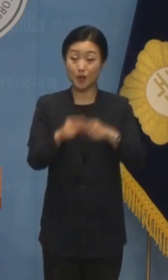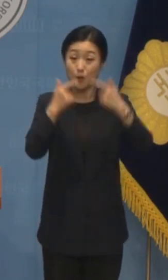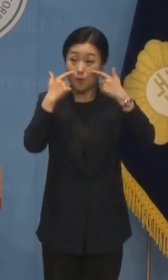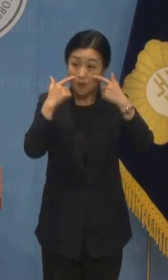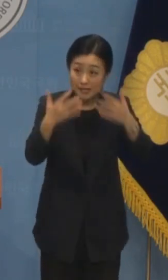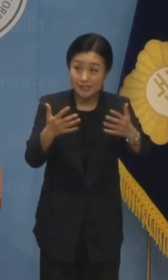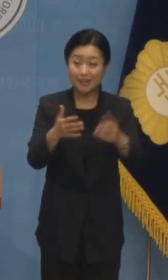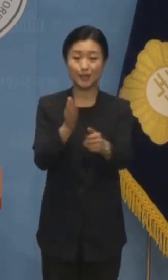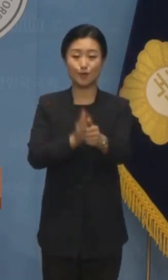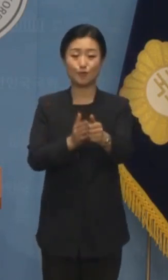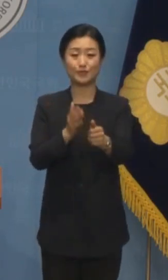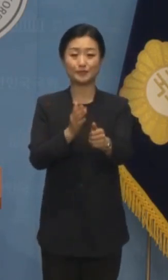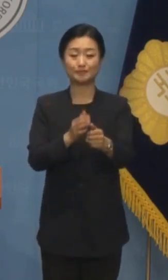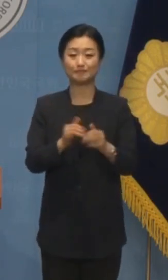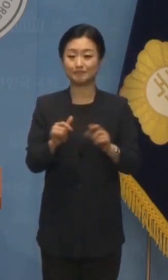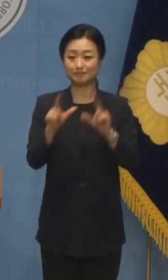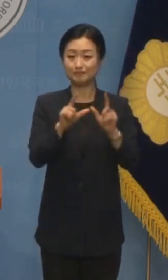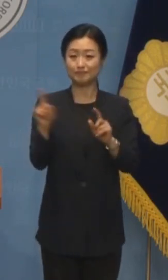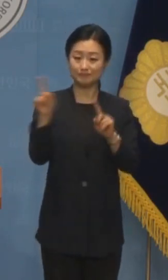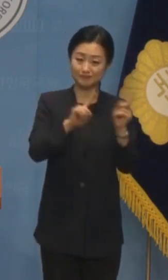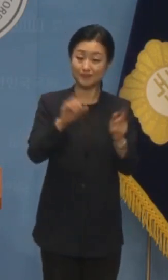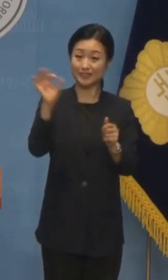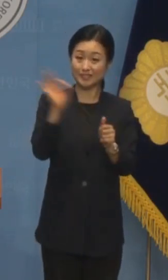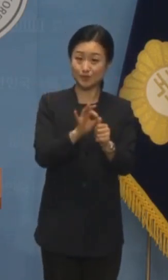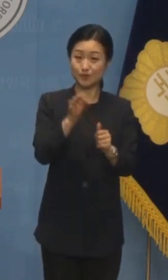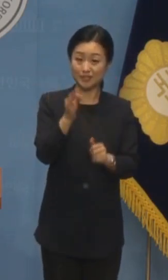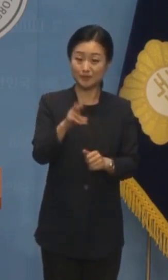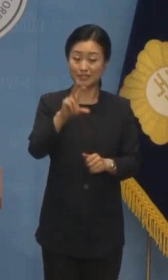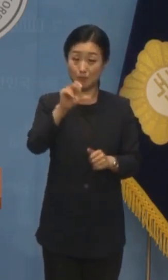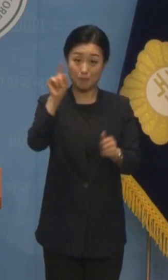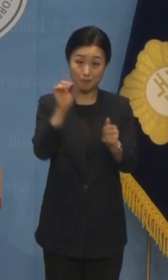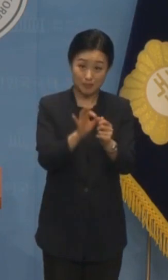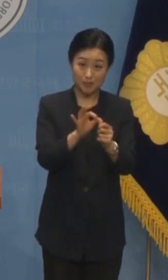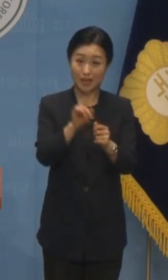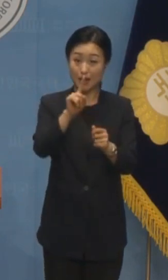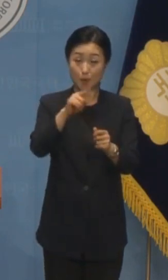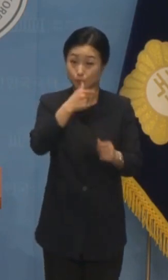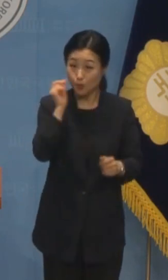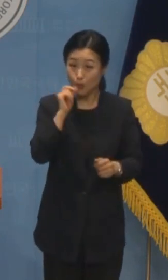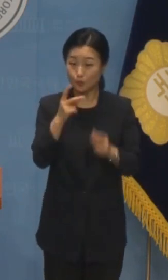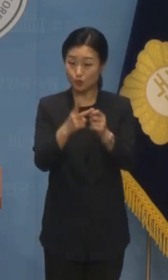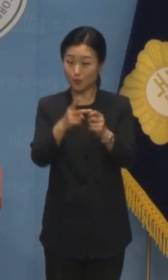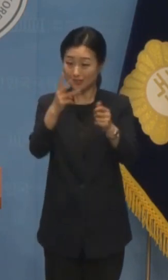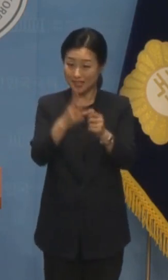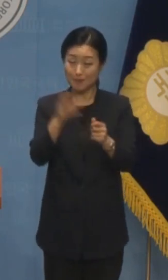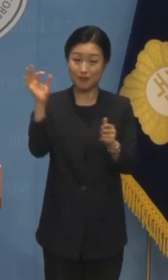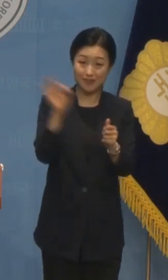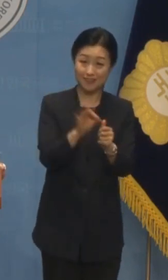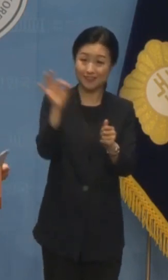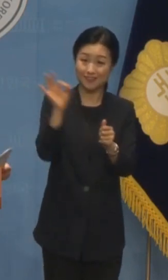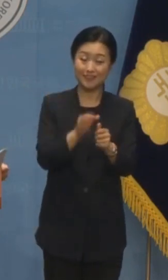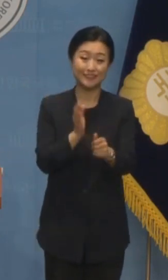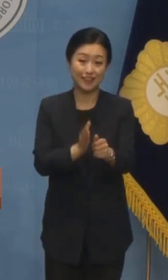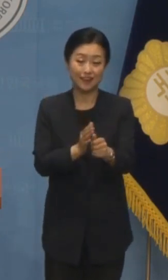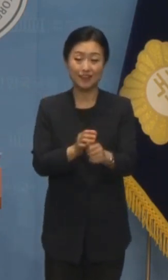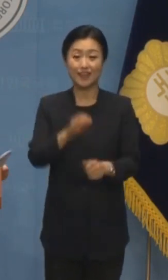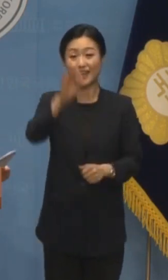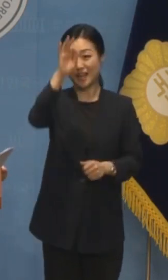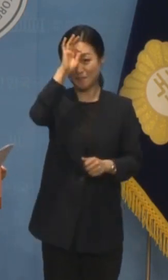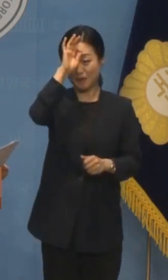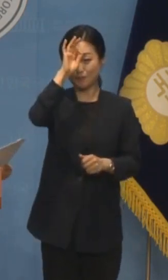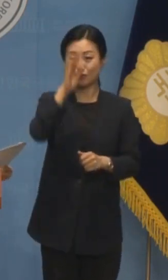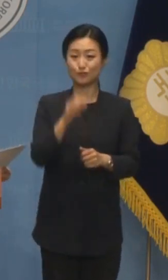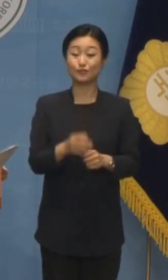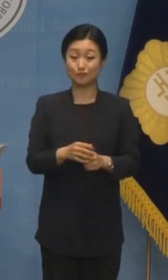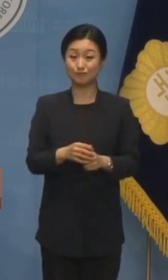강경하게 요구합시다. 민생회복지원금 25만 원 한 번으로 부족하면 2번, 3번 하자고 요구합시다. IMF도 수없이